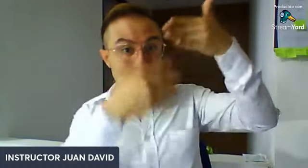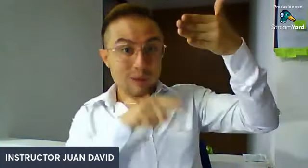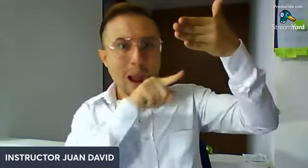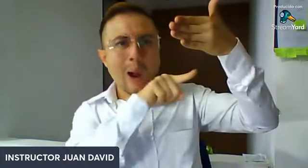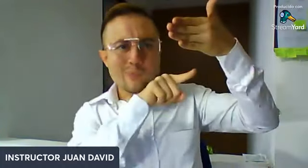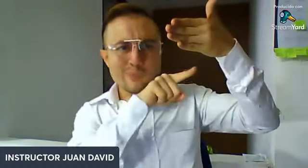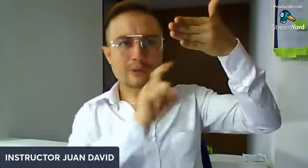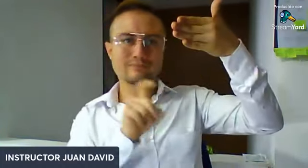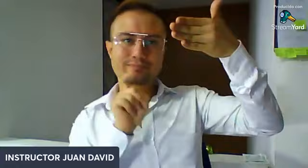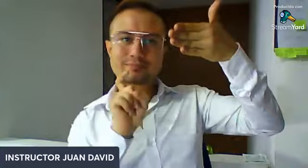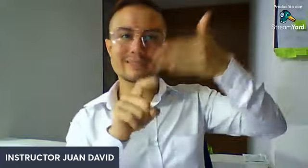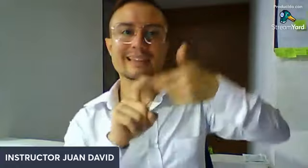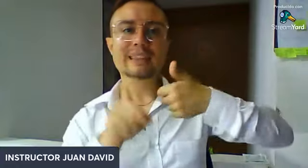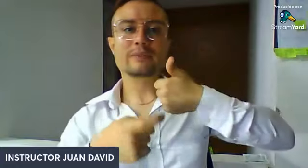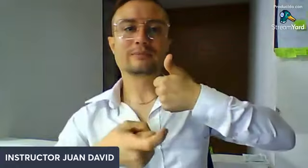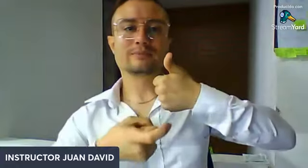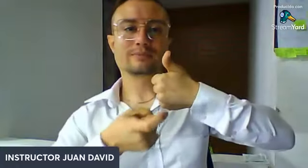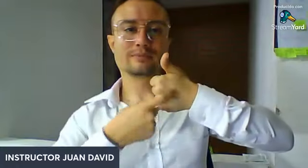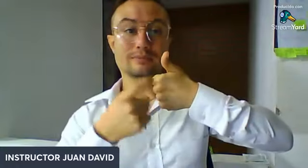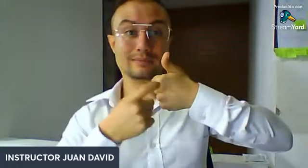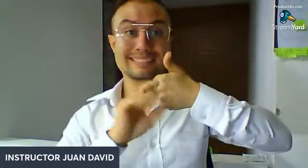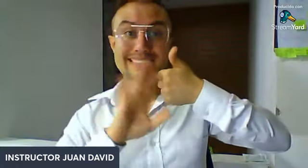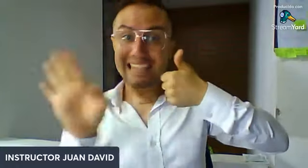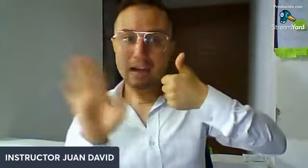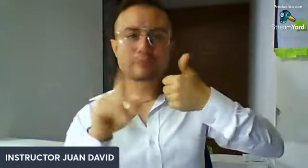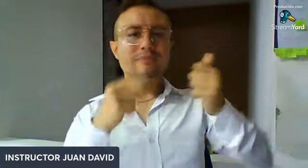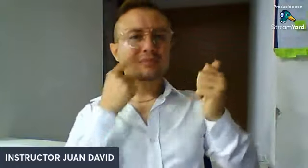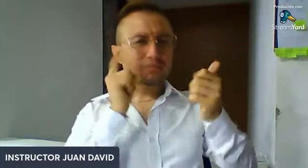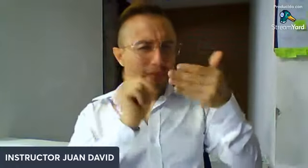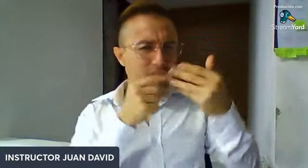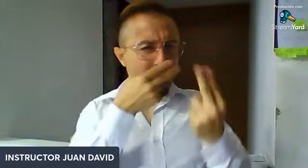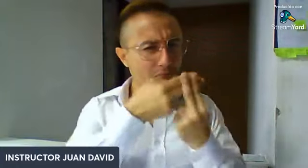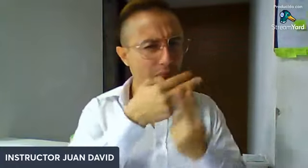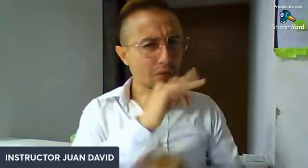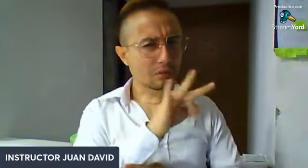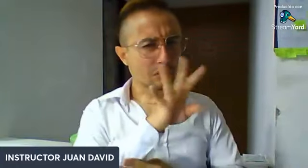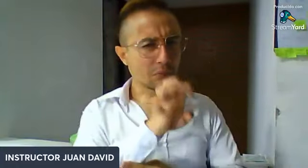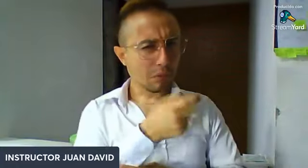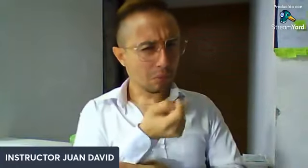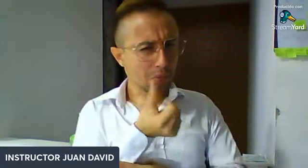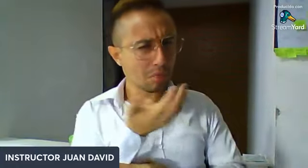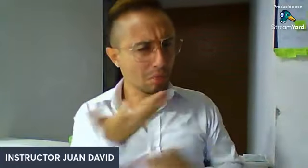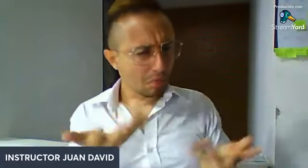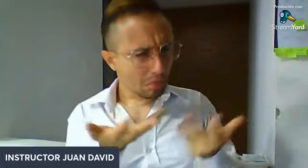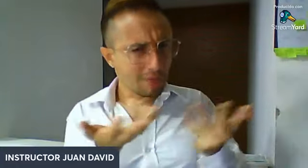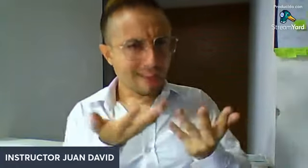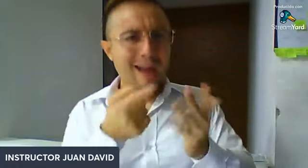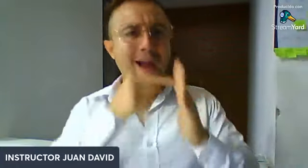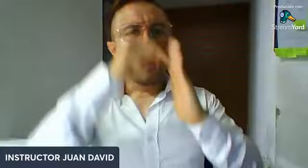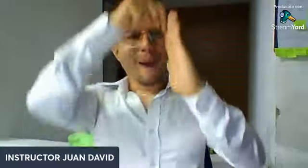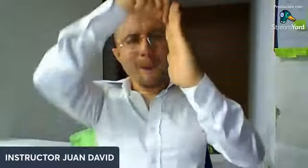esa frase en el buscador de Facebook y te va a salir el perfil de la Casa Museo. Tú le das seguir